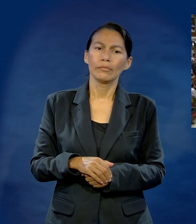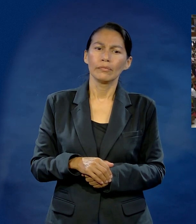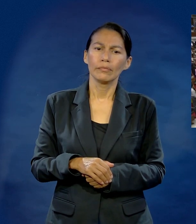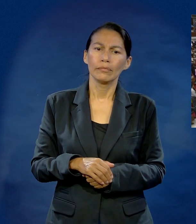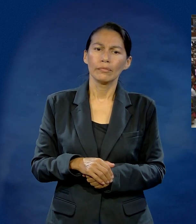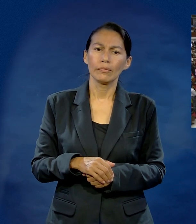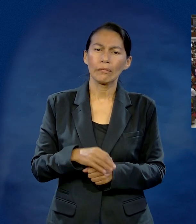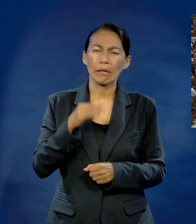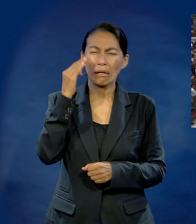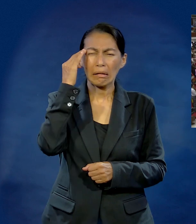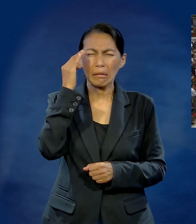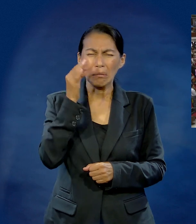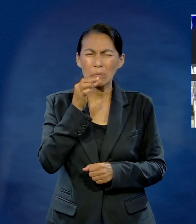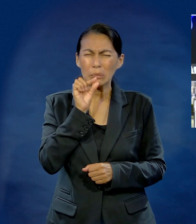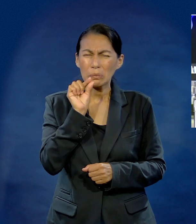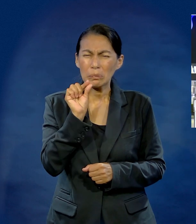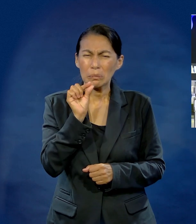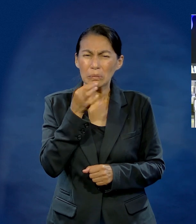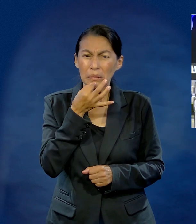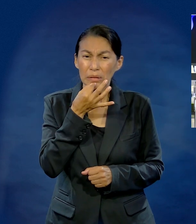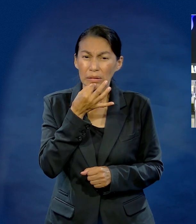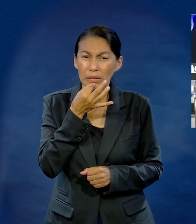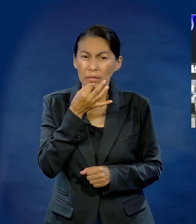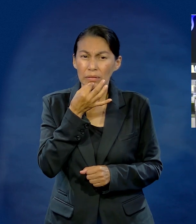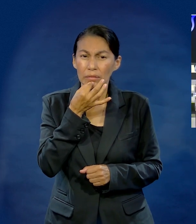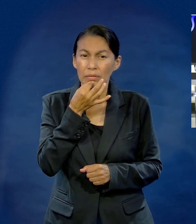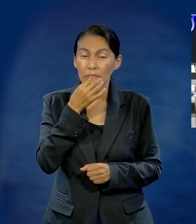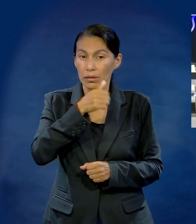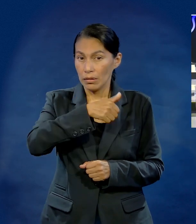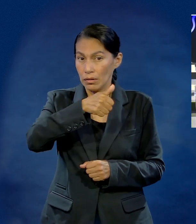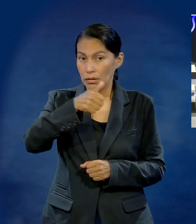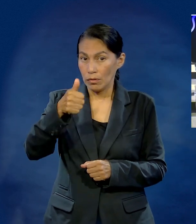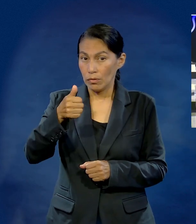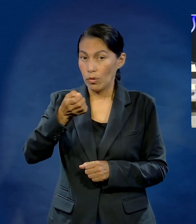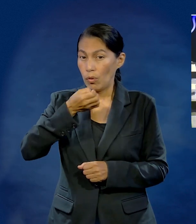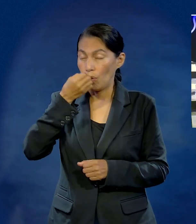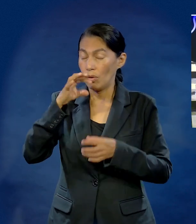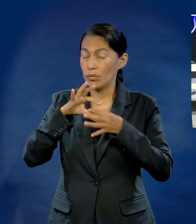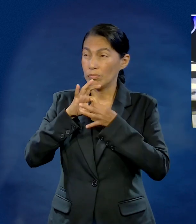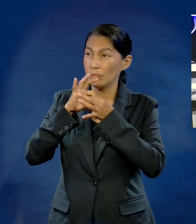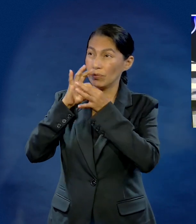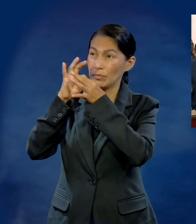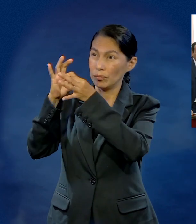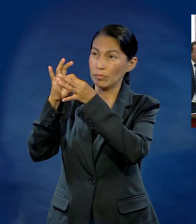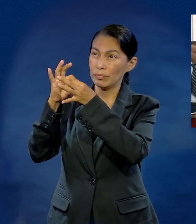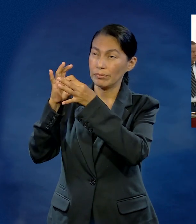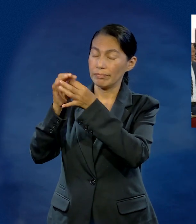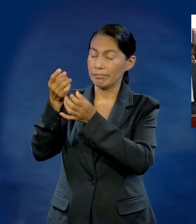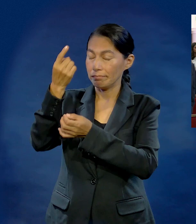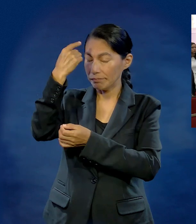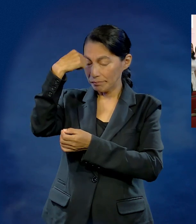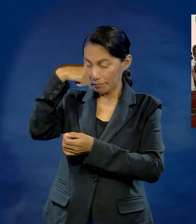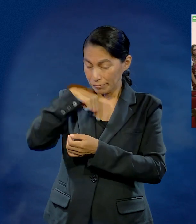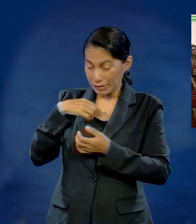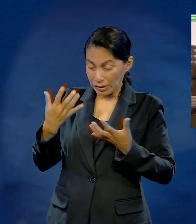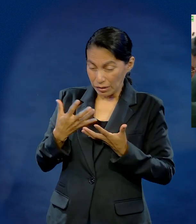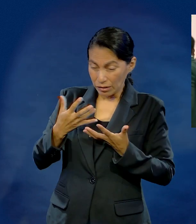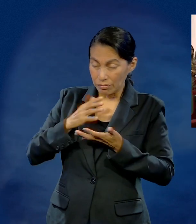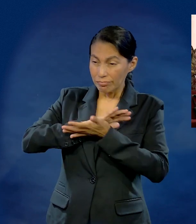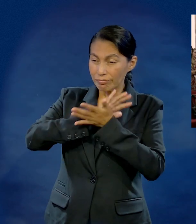podemos recordar nuestra decisión. Le trae su micro. Vamos a orar esta